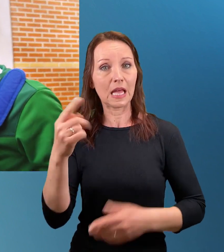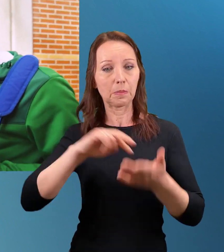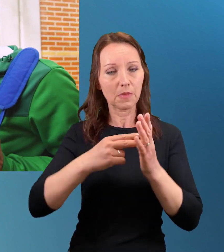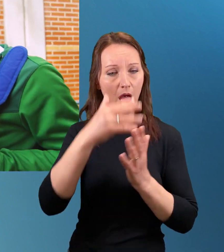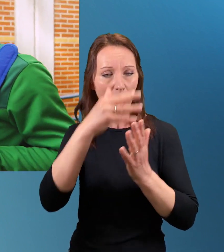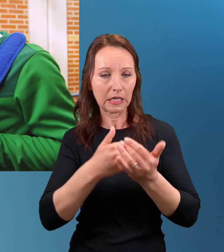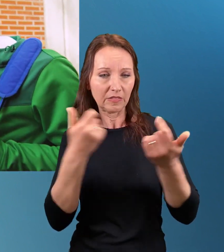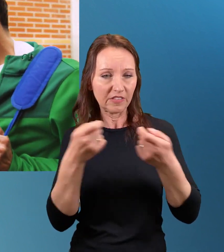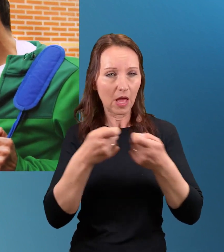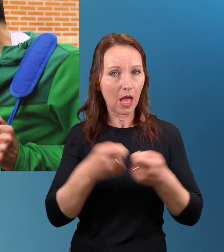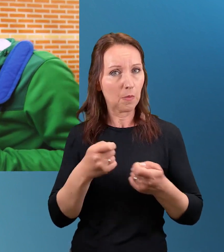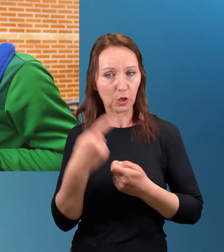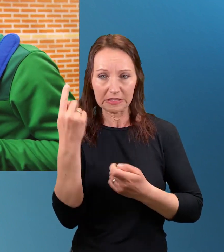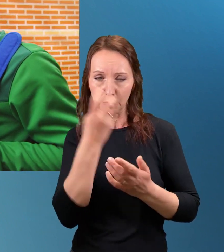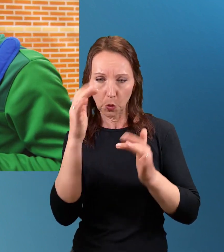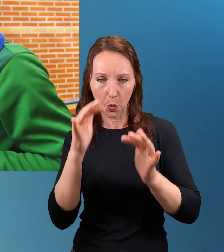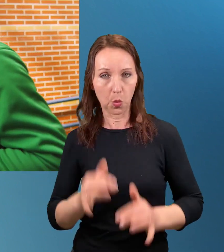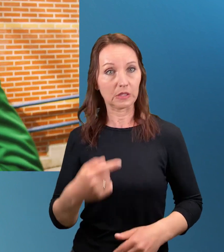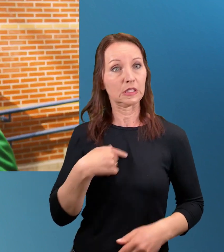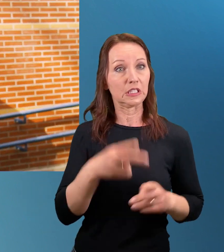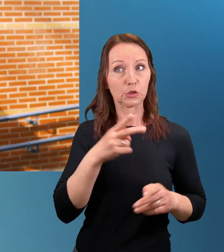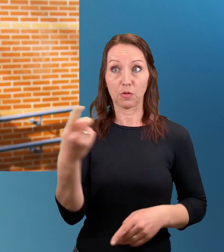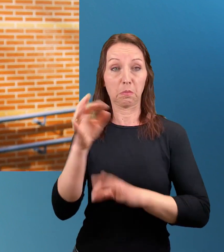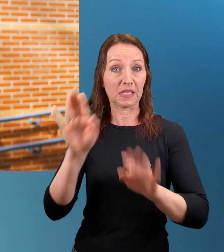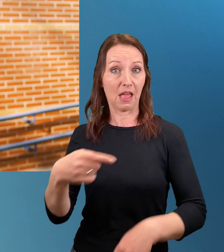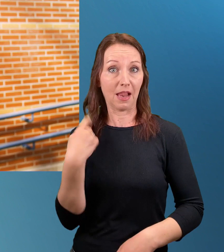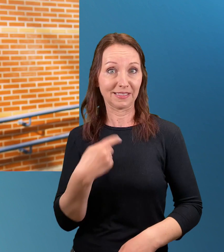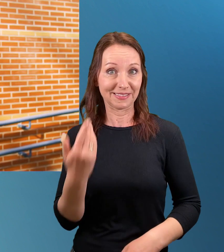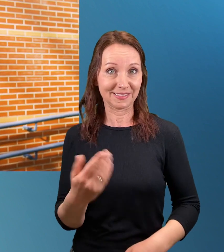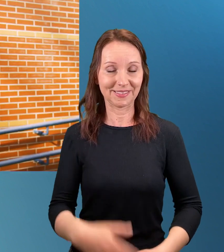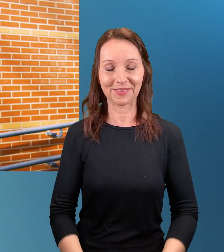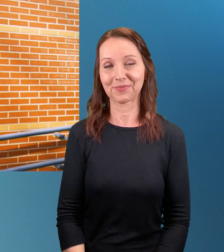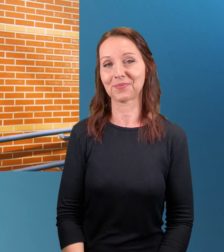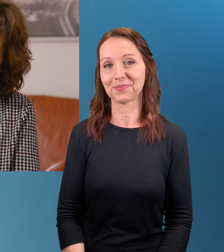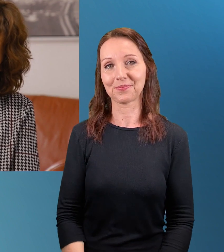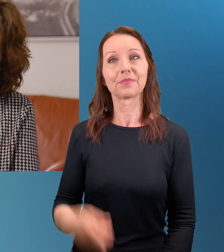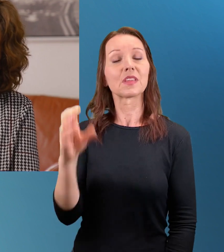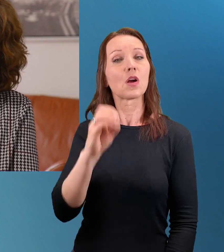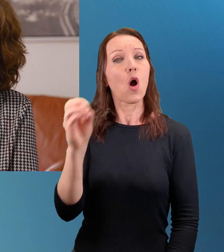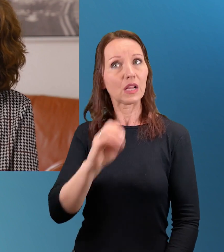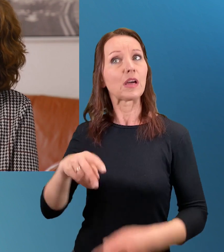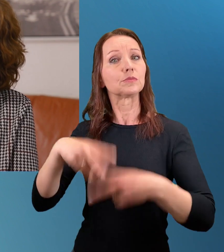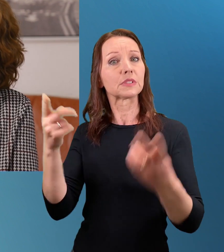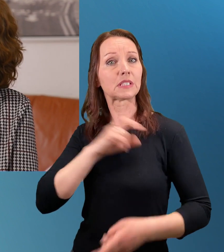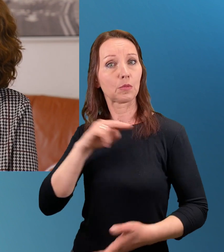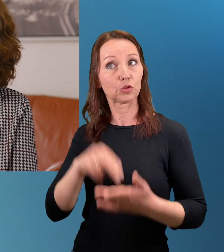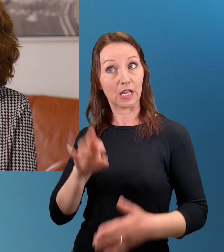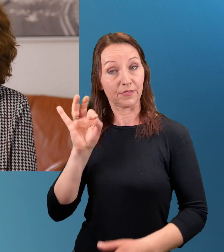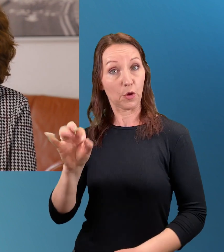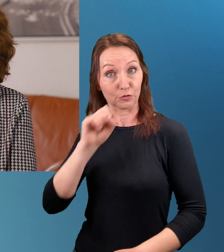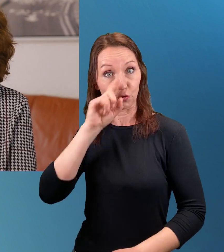Also er kann besser Zug fahren, wie wir jetzt. Macht Sie diese Selbstständigkeit, die Oliver entwickelt hat, stolz?